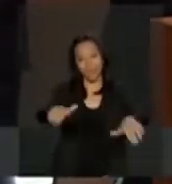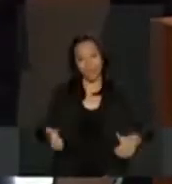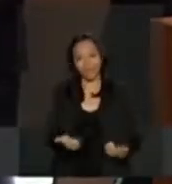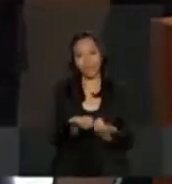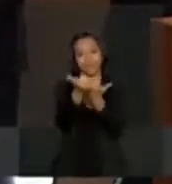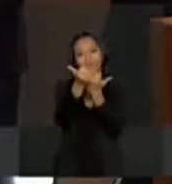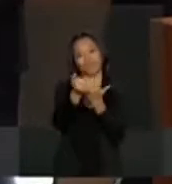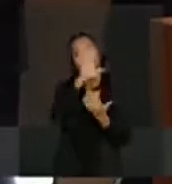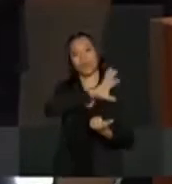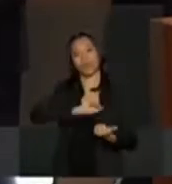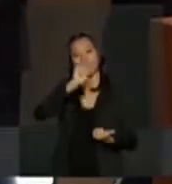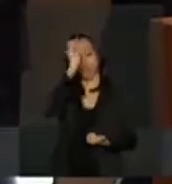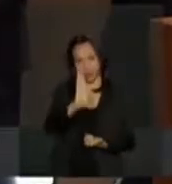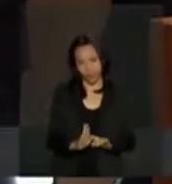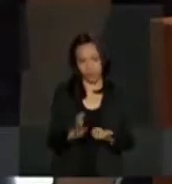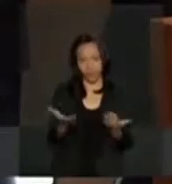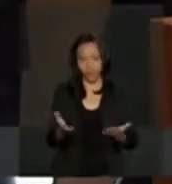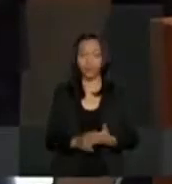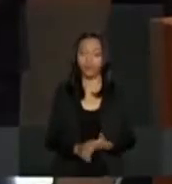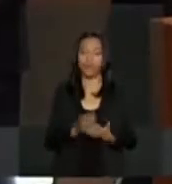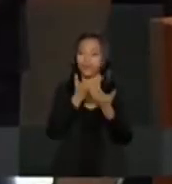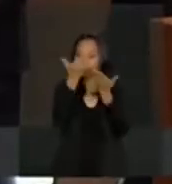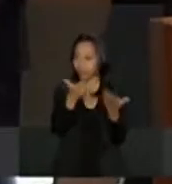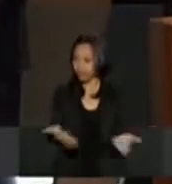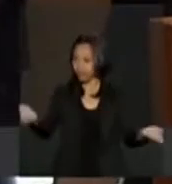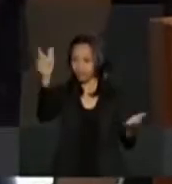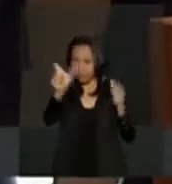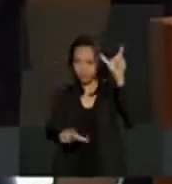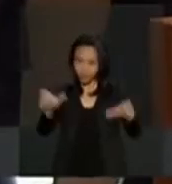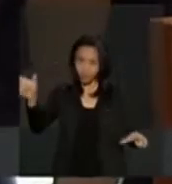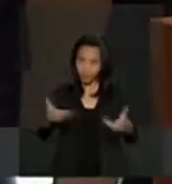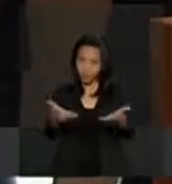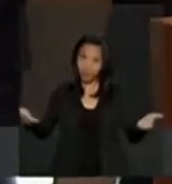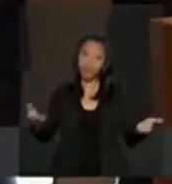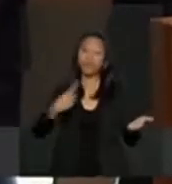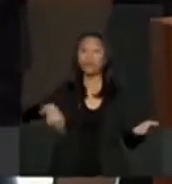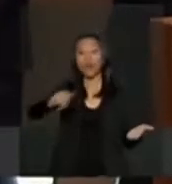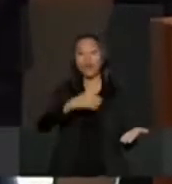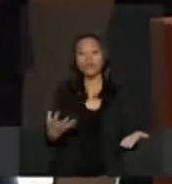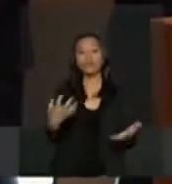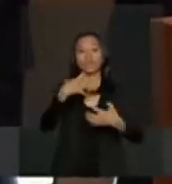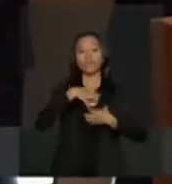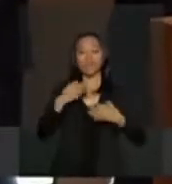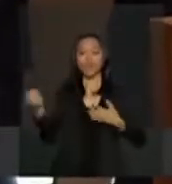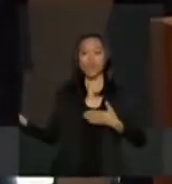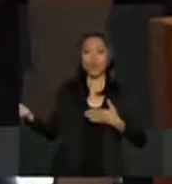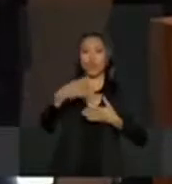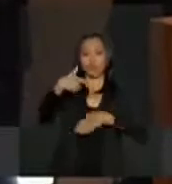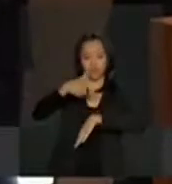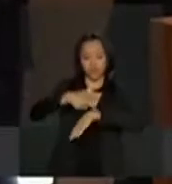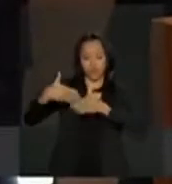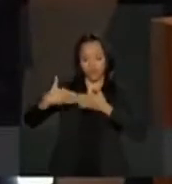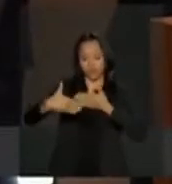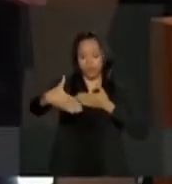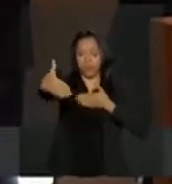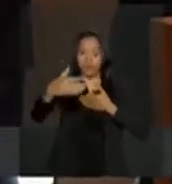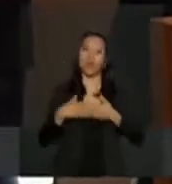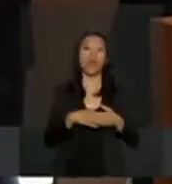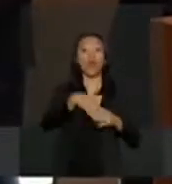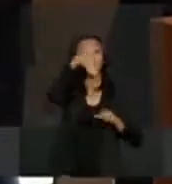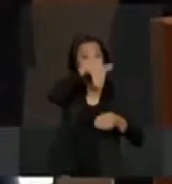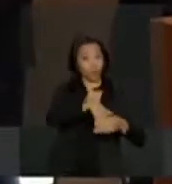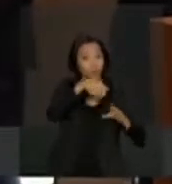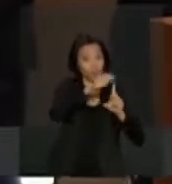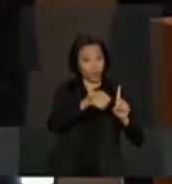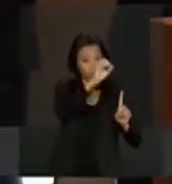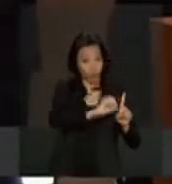nosso amado Brasil. Senhoras e senhores, vivenciamos um novo tempo. As eleições de outubro